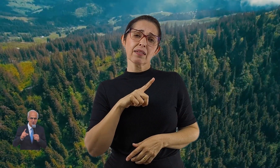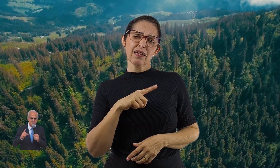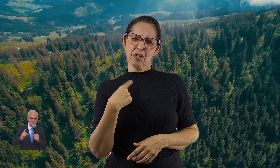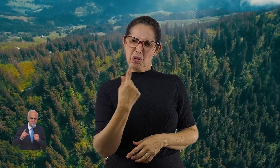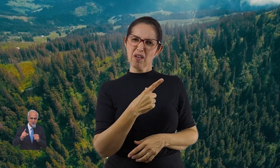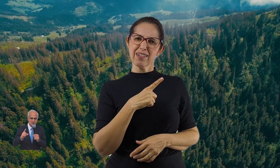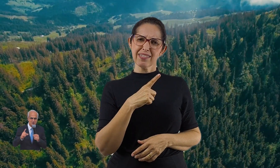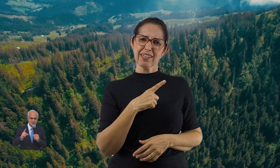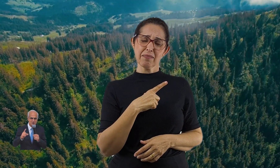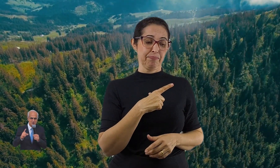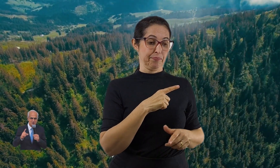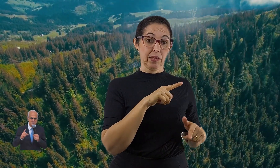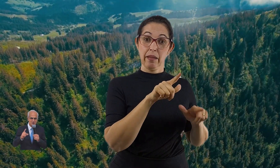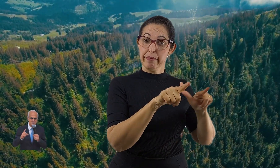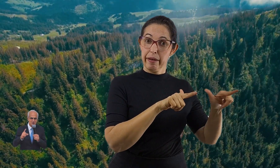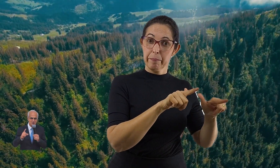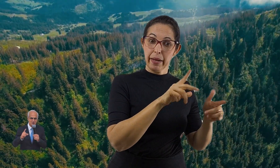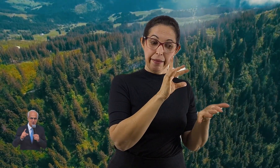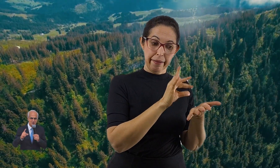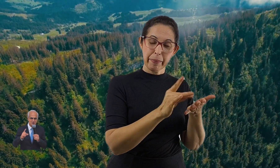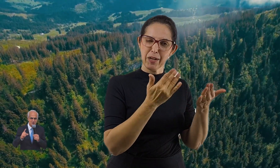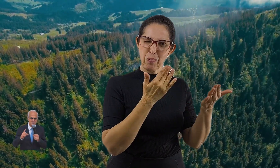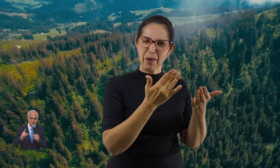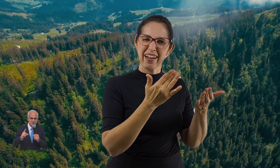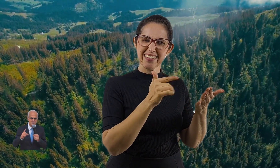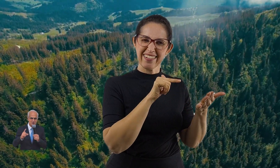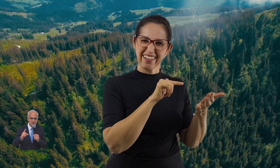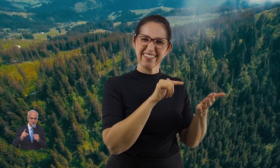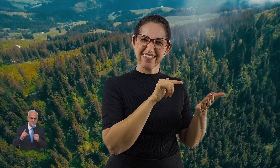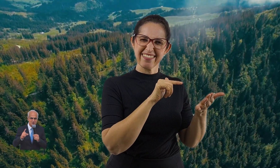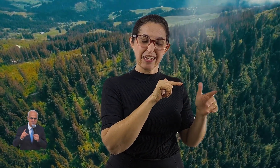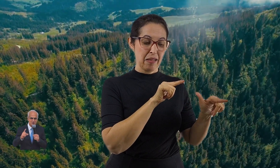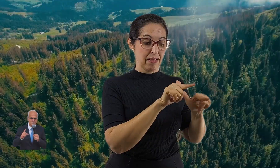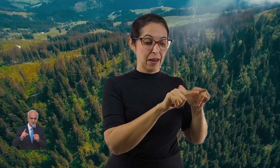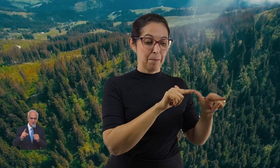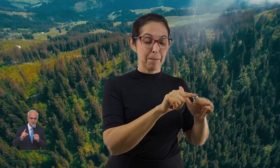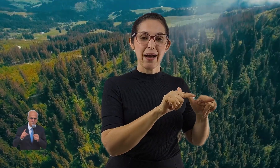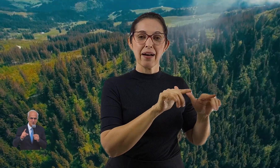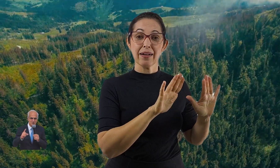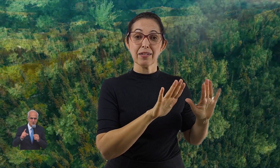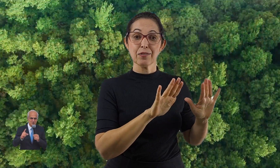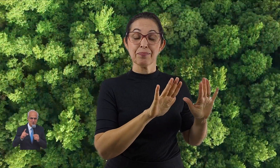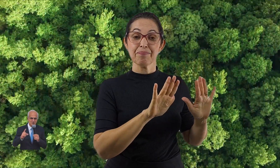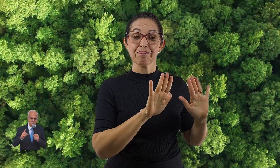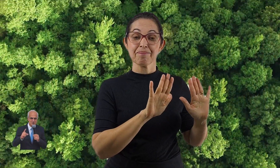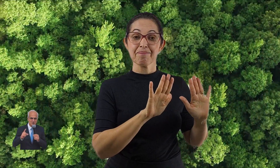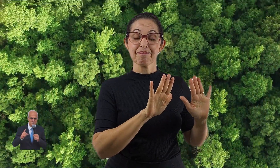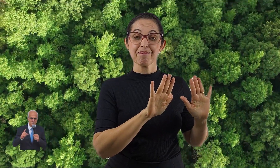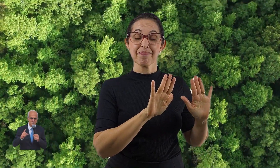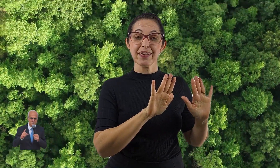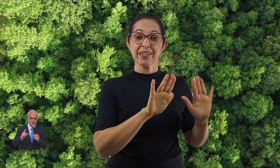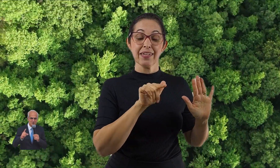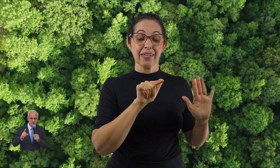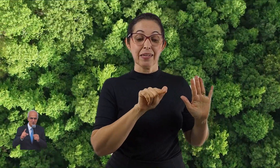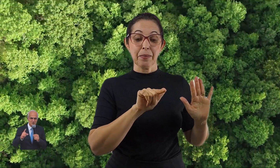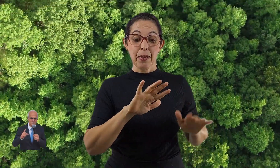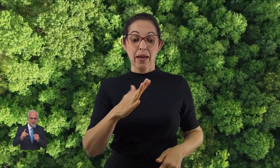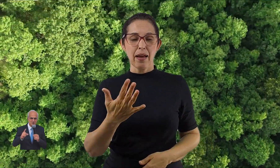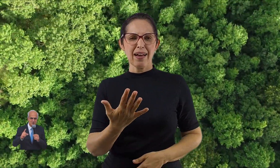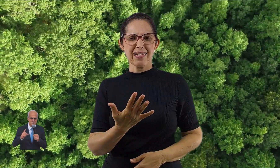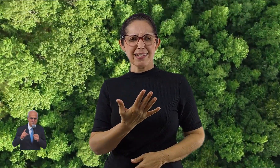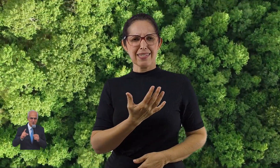tem. Trabalho, a competição do dia a dia, mas a salvação, Ele não permitiu, por causa dessas coisas que